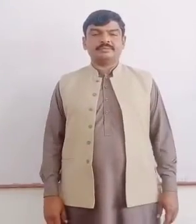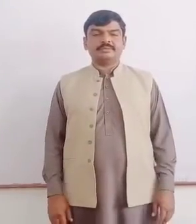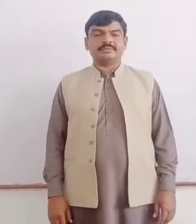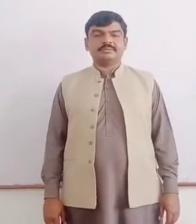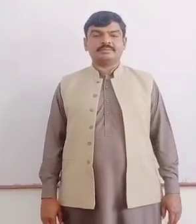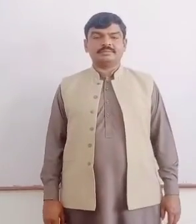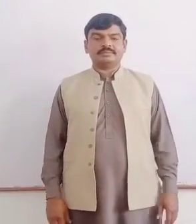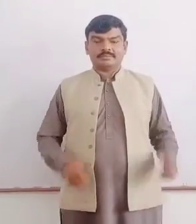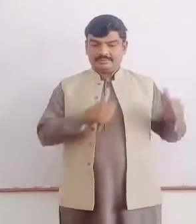شرط،